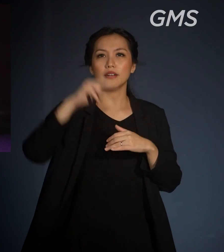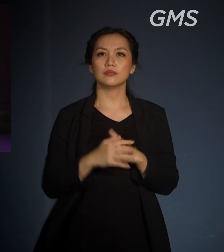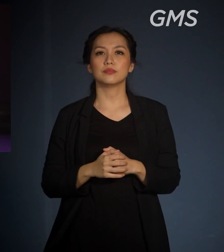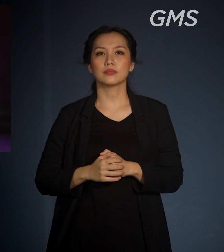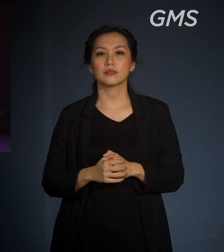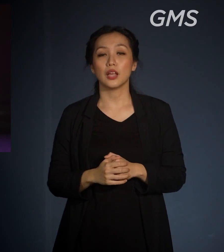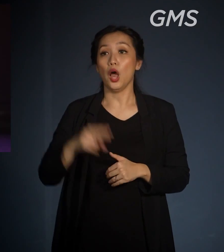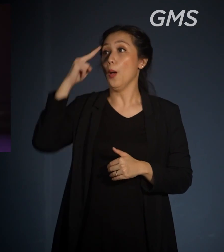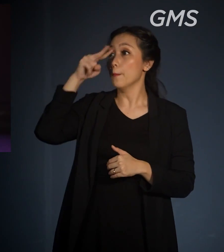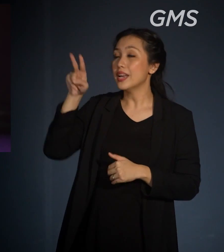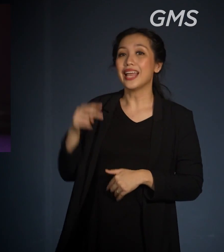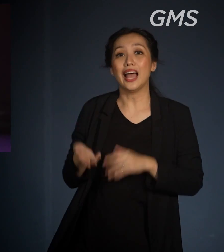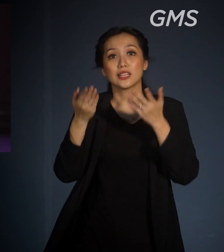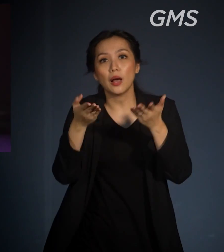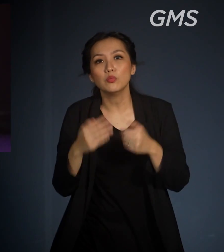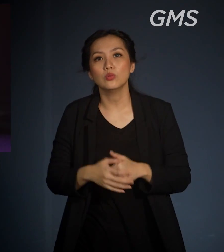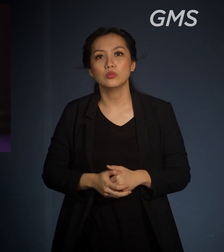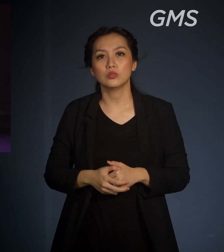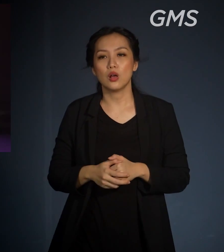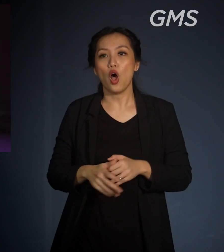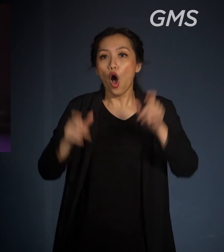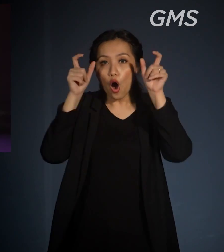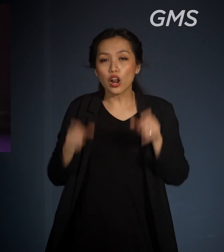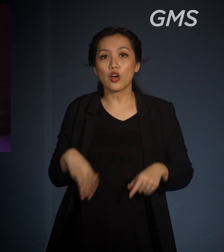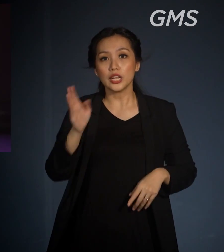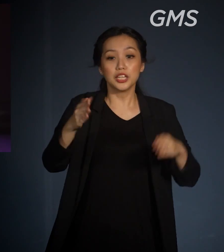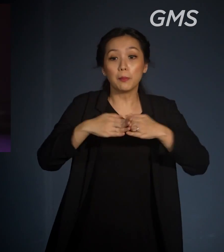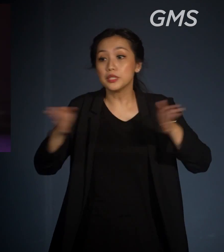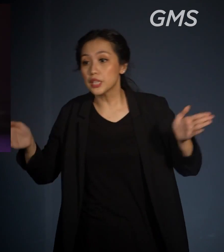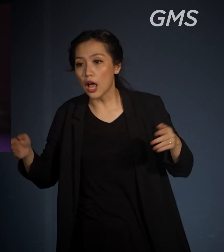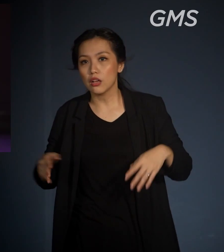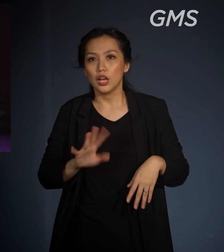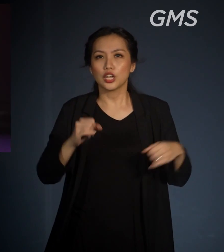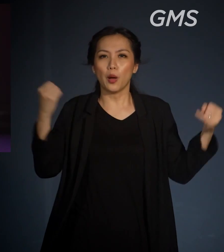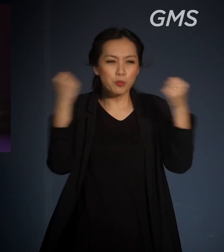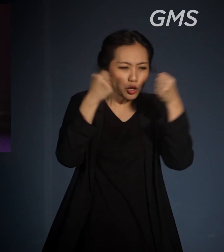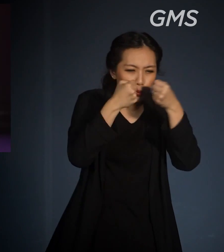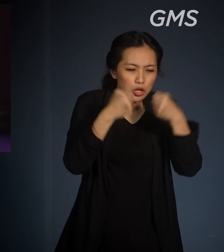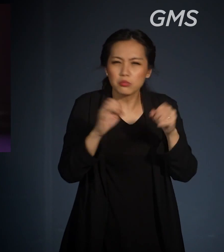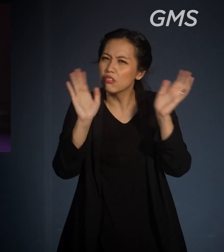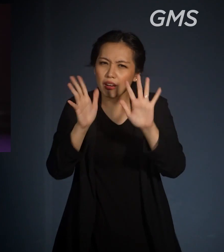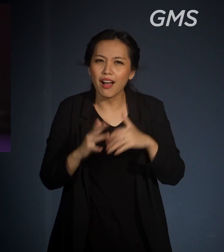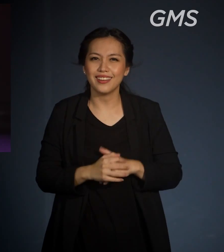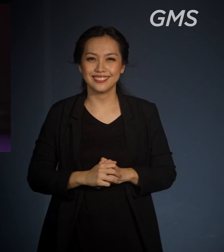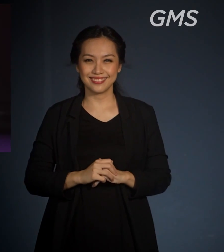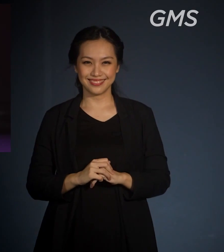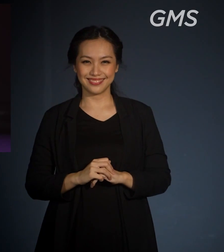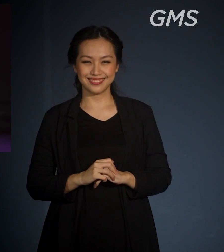bercerai. Mereka bisa alami pemulihan rumah tangga kalau melihat rumah tangga Anda.